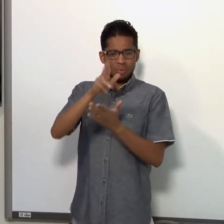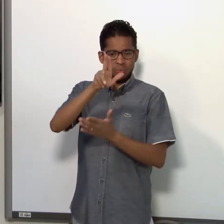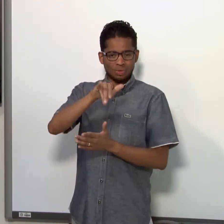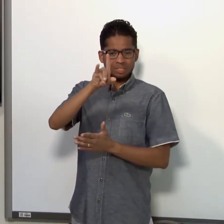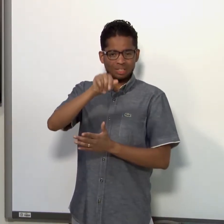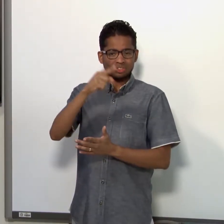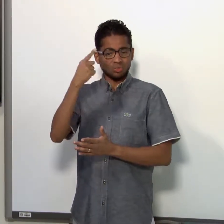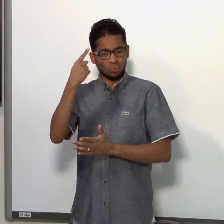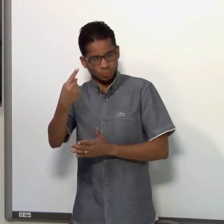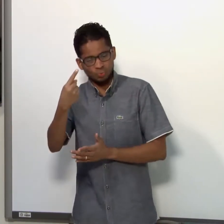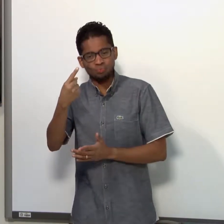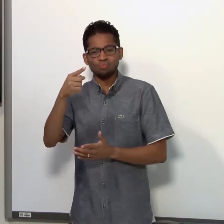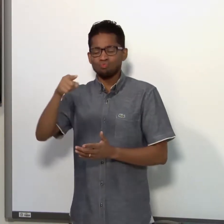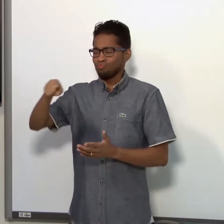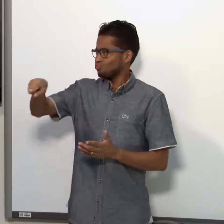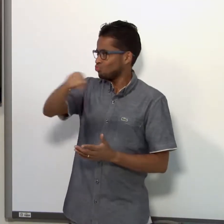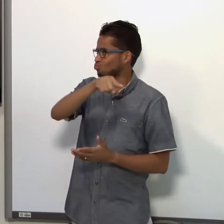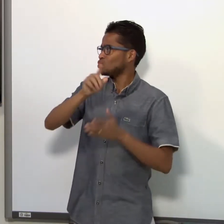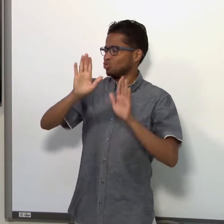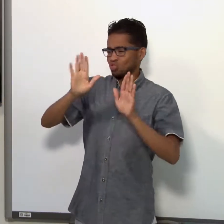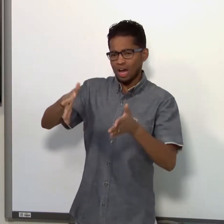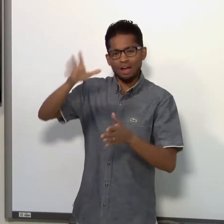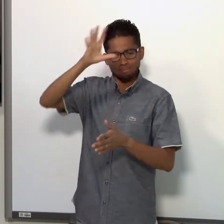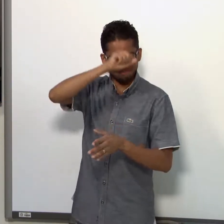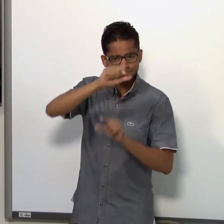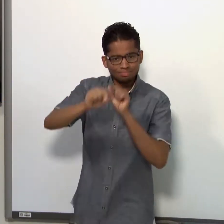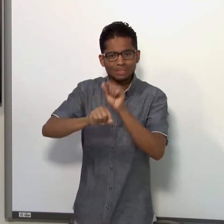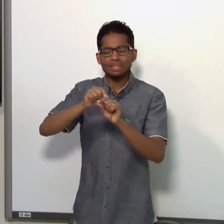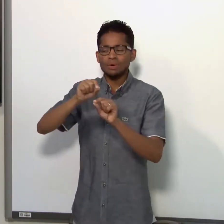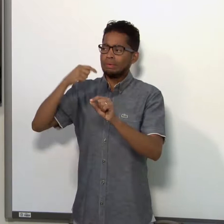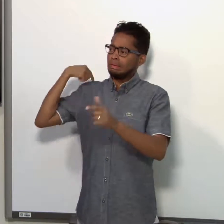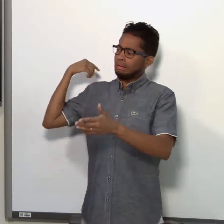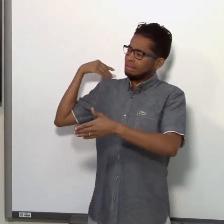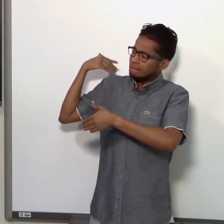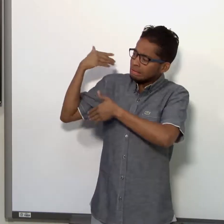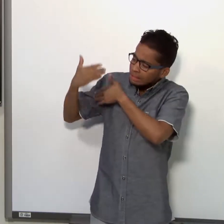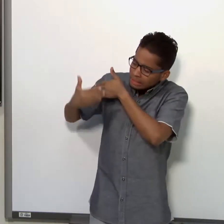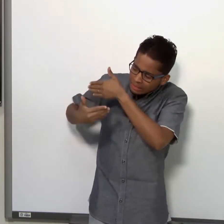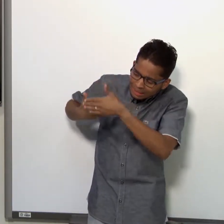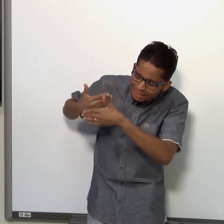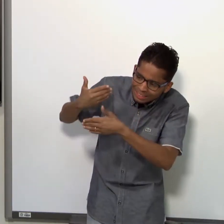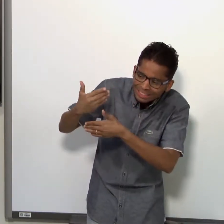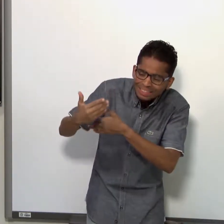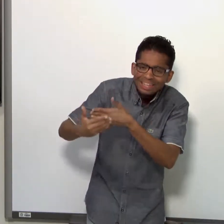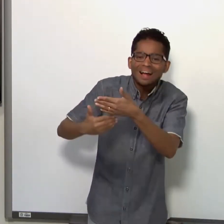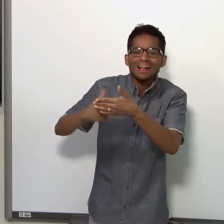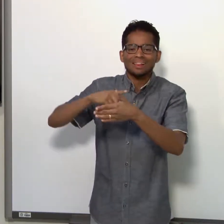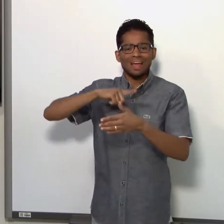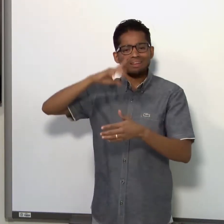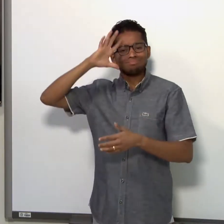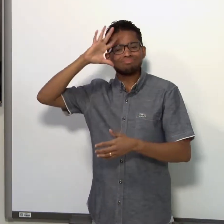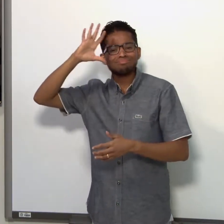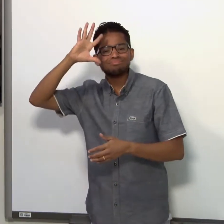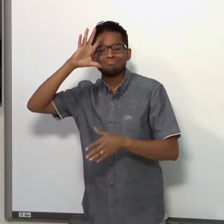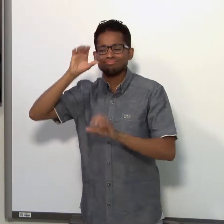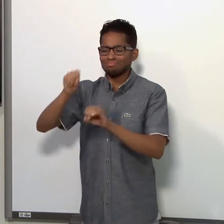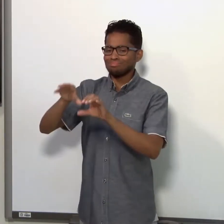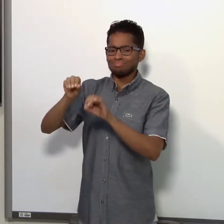Na unidade 1, nós aprendemos sobre as